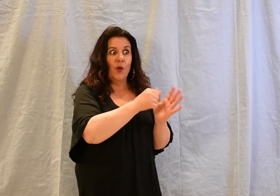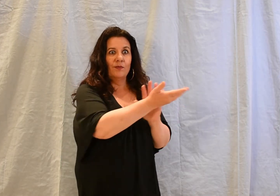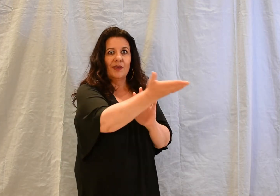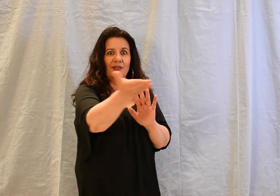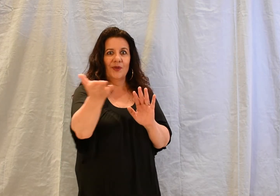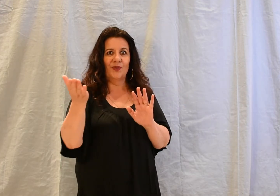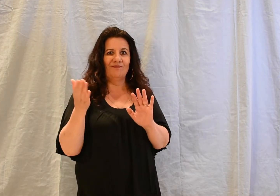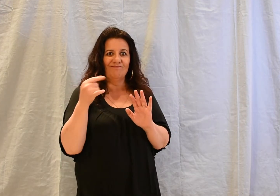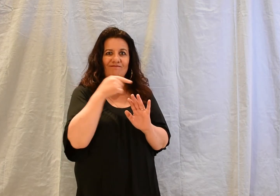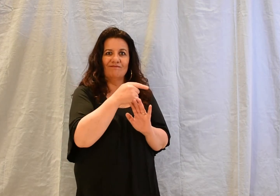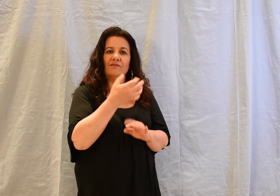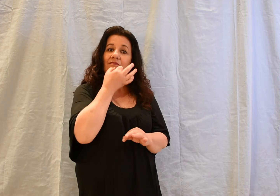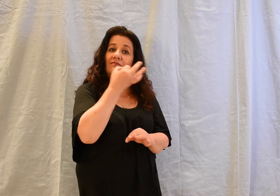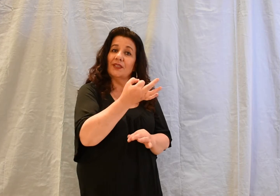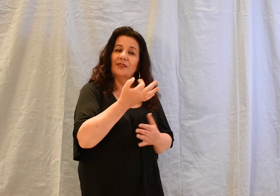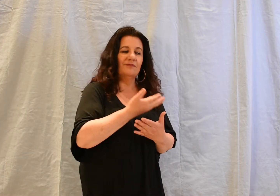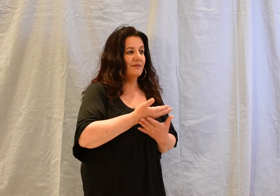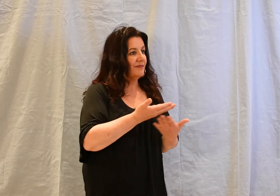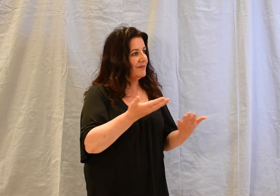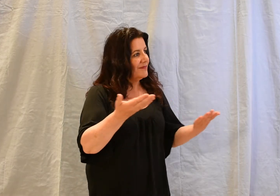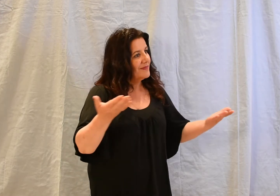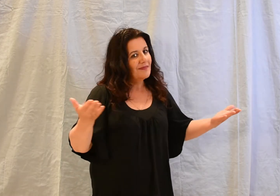dit « La paix soit avec vous. »